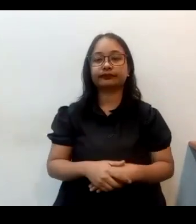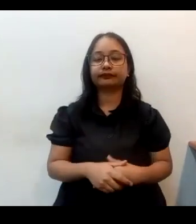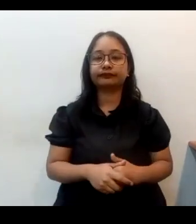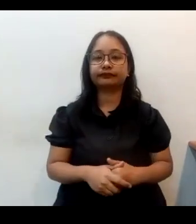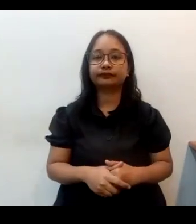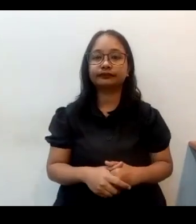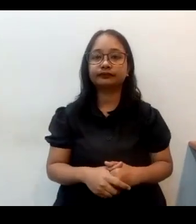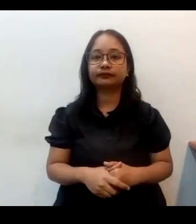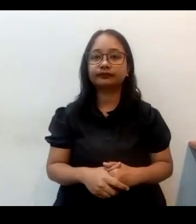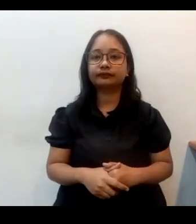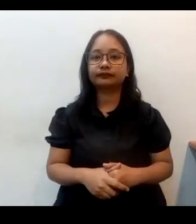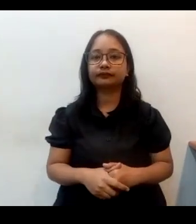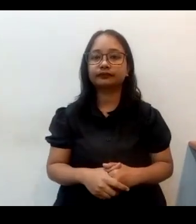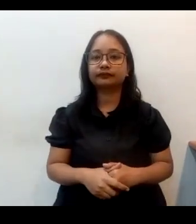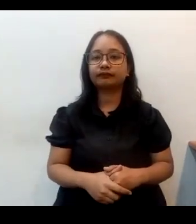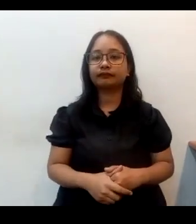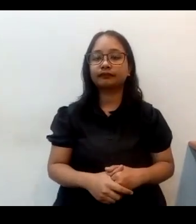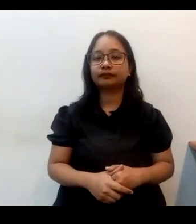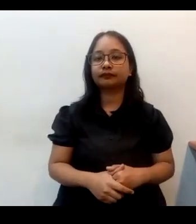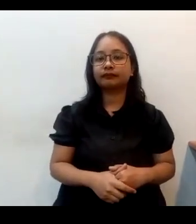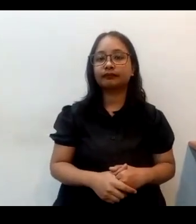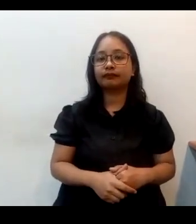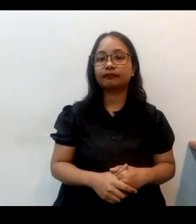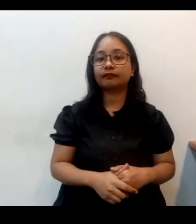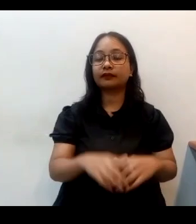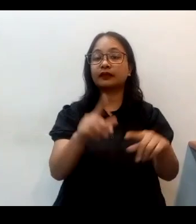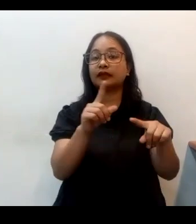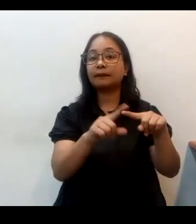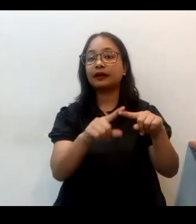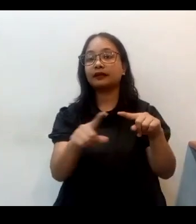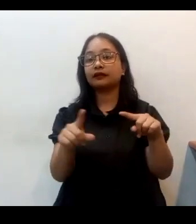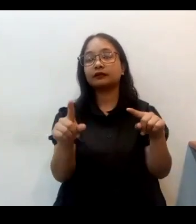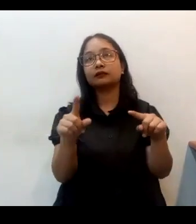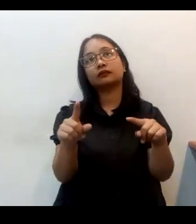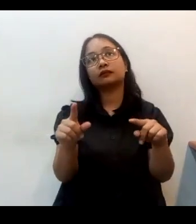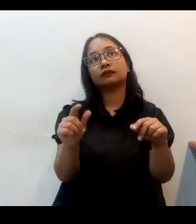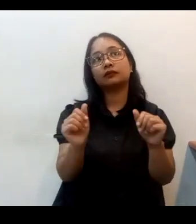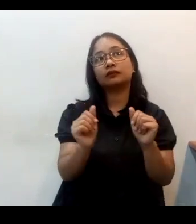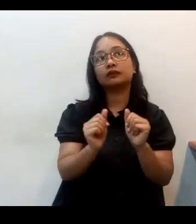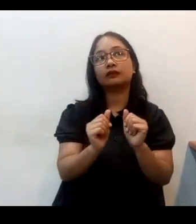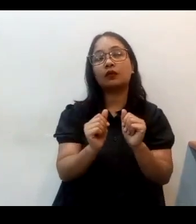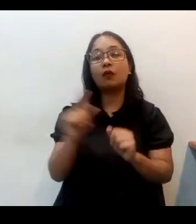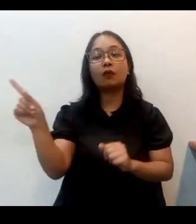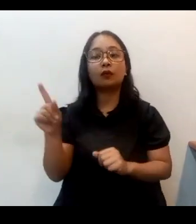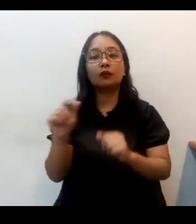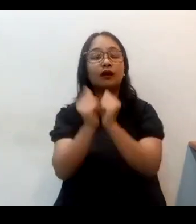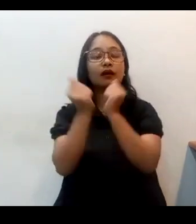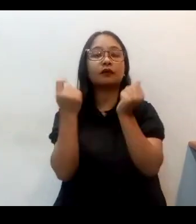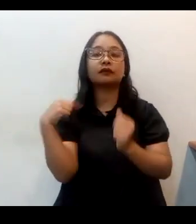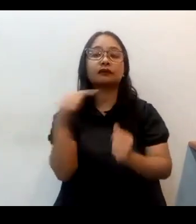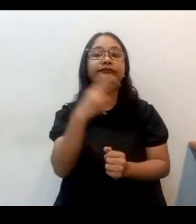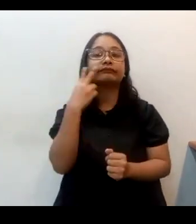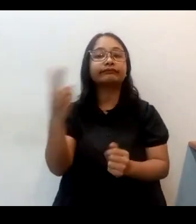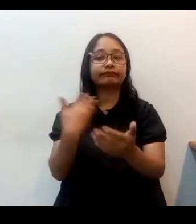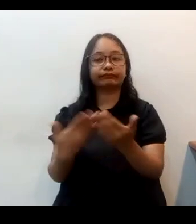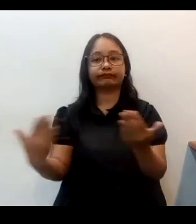na ako sa harapan ng Diyos. So depending on how much we see, our life and our mind will change. Kaya depende po sa